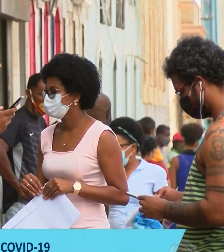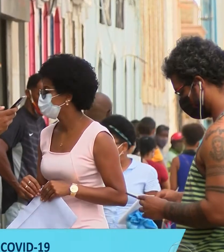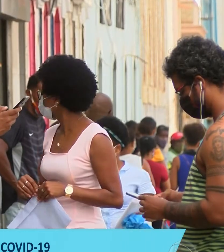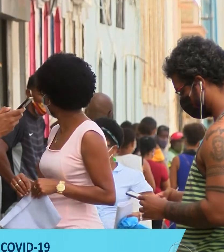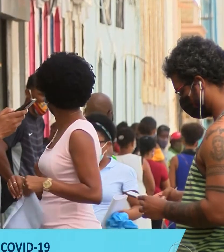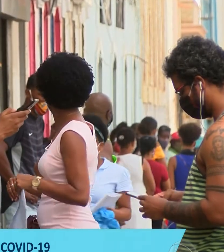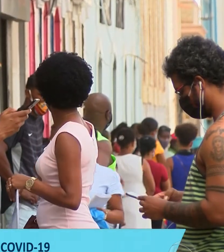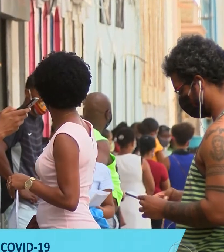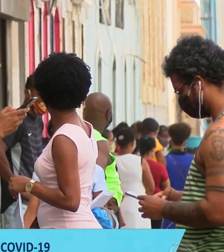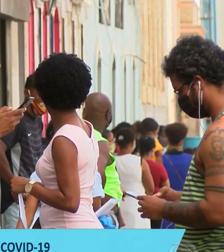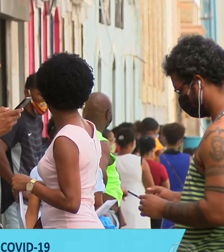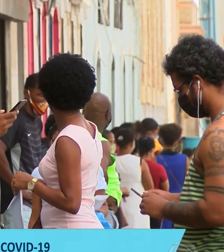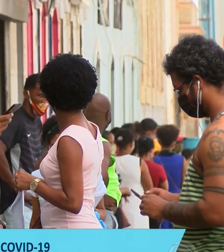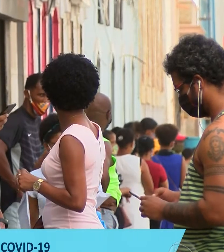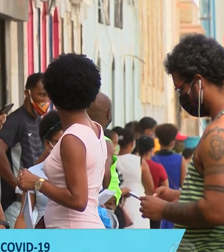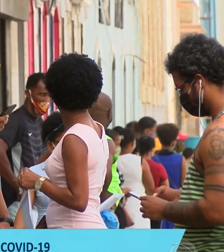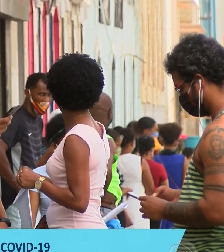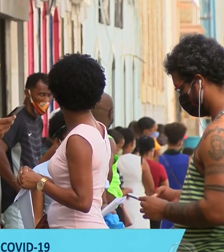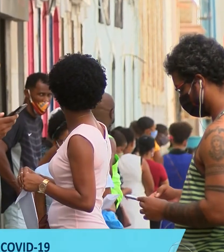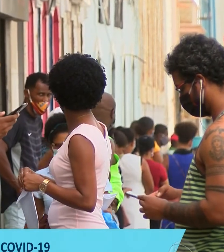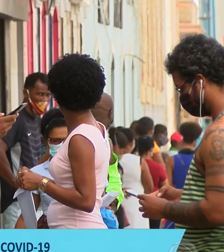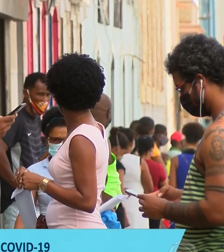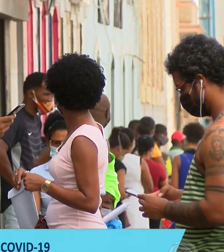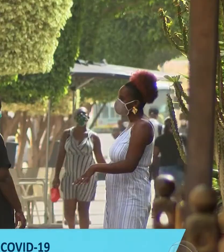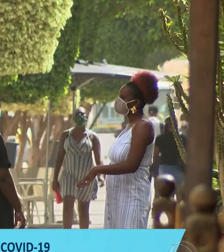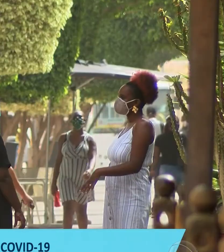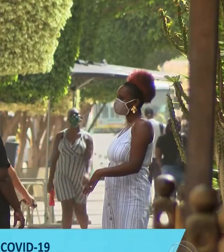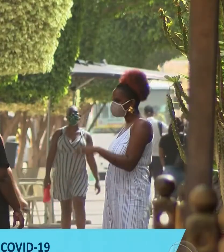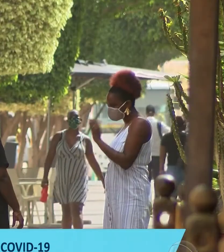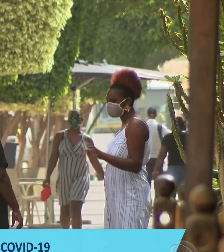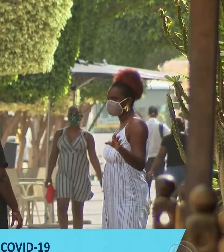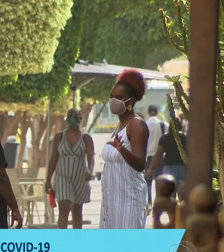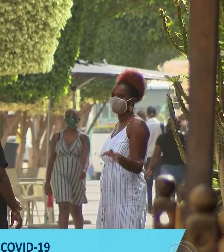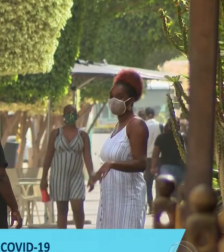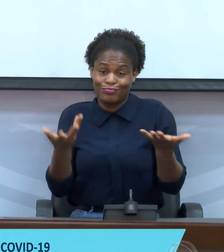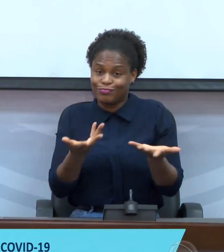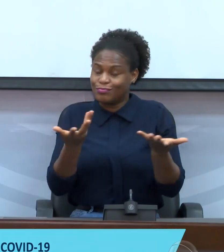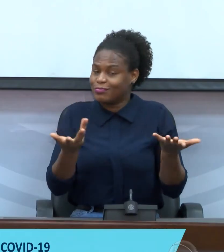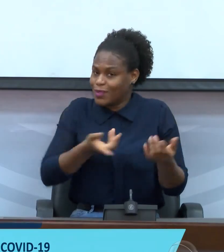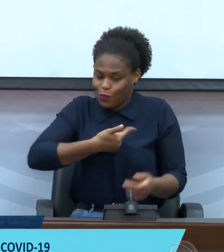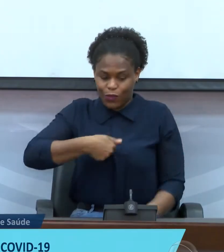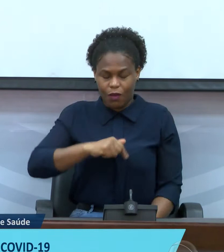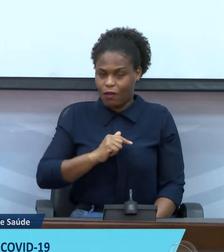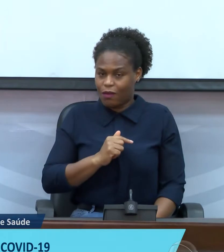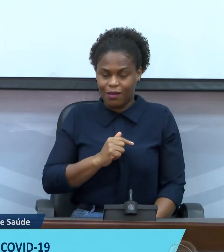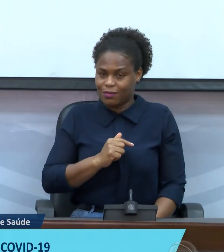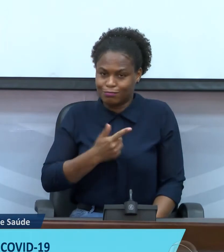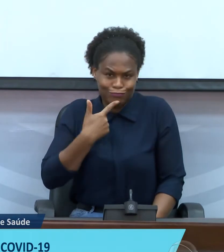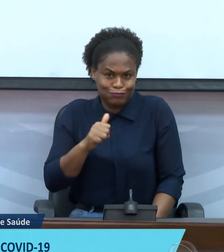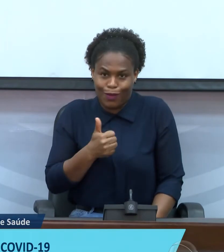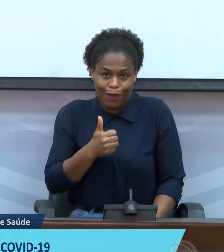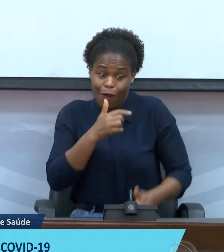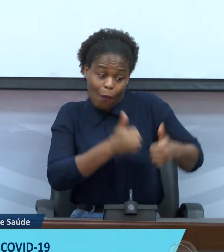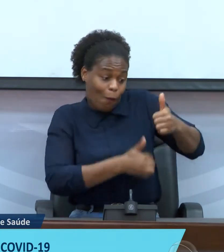mas acredita que o arquipélago não ficará para trás, já que conta com a ajuda internacional. Nós não poderíamos